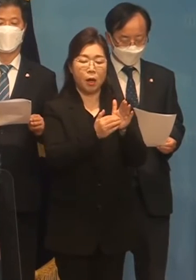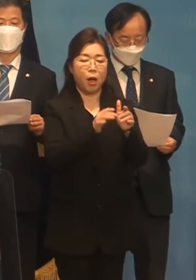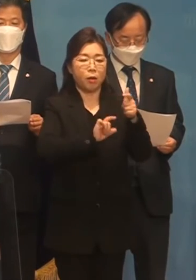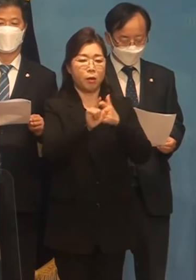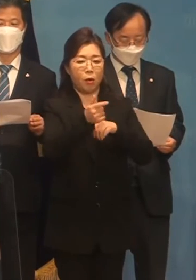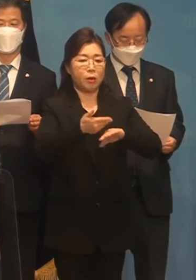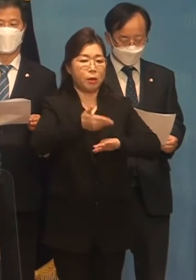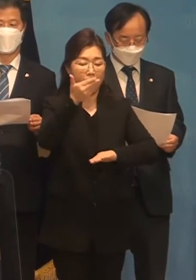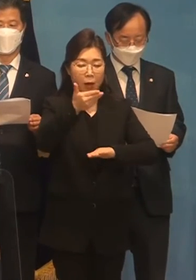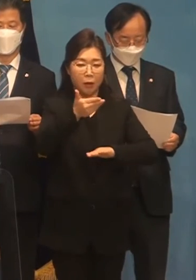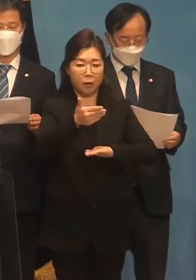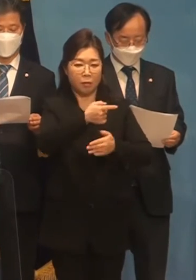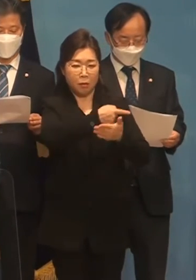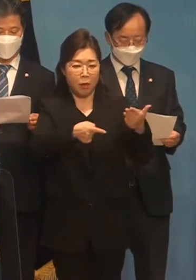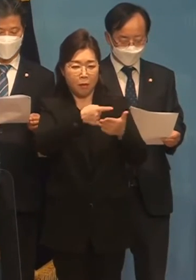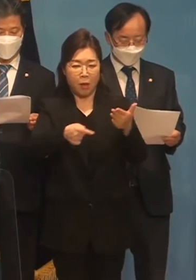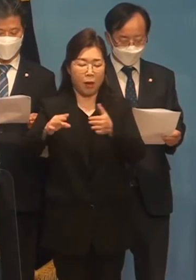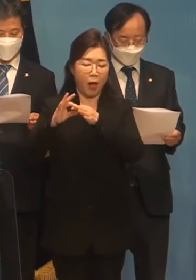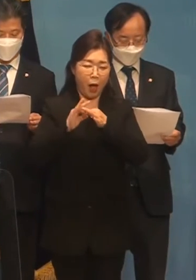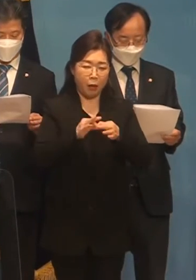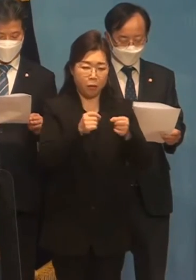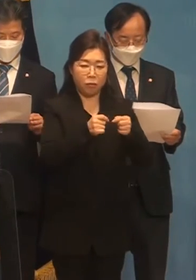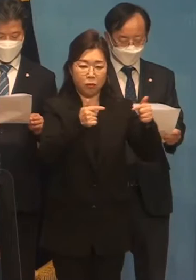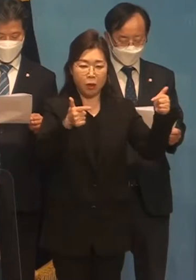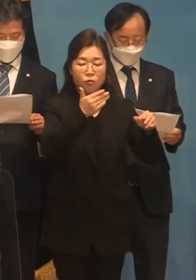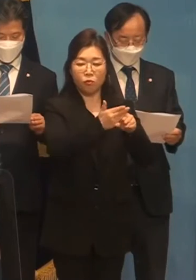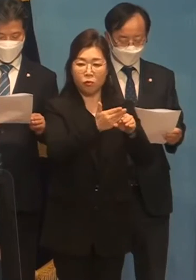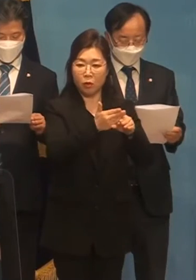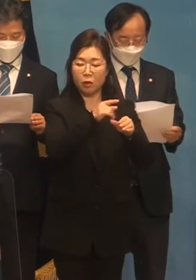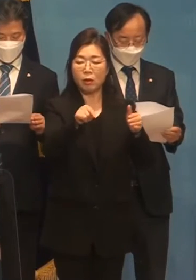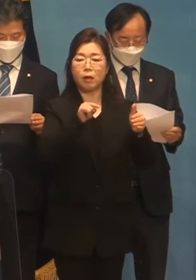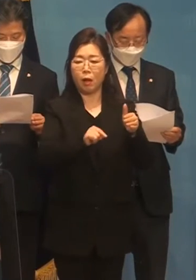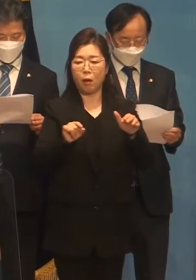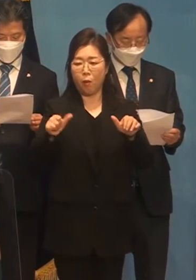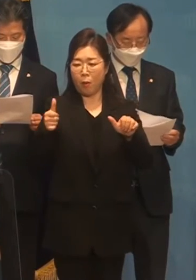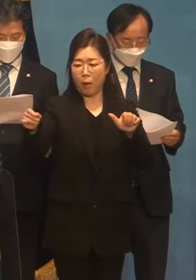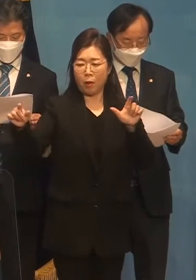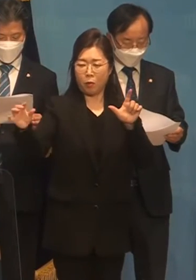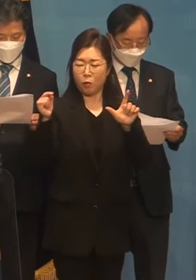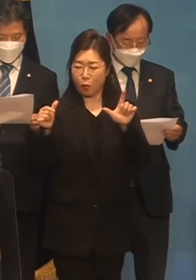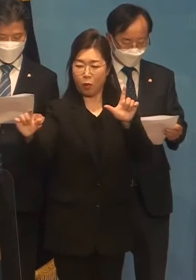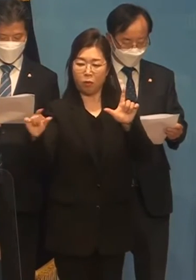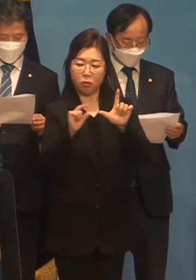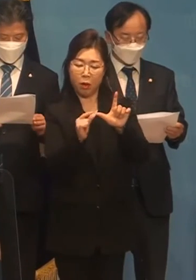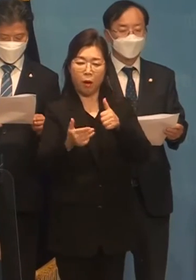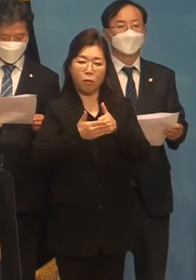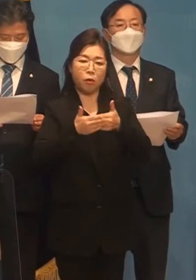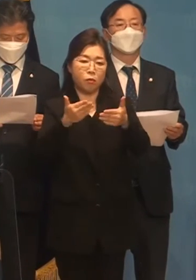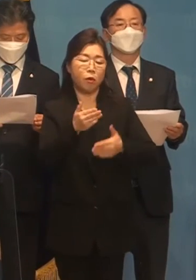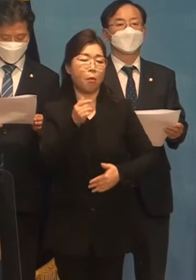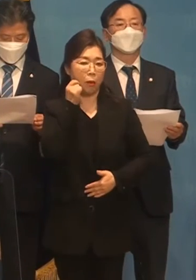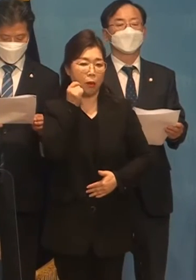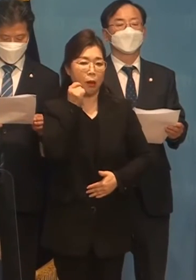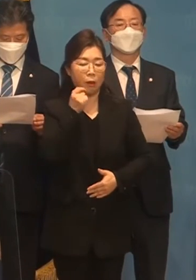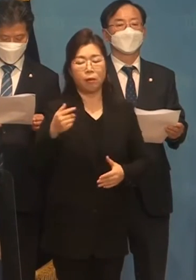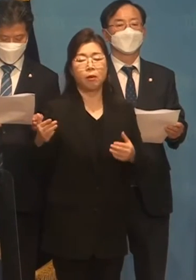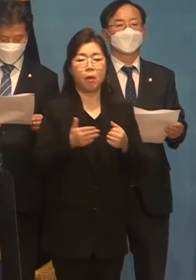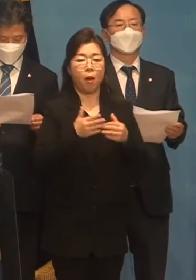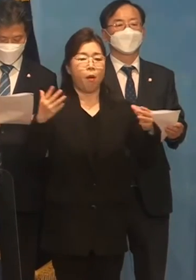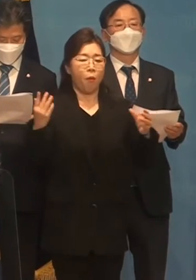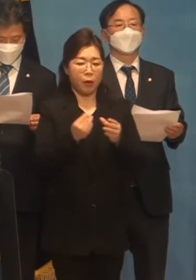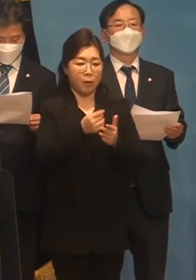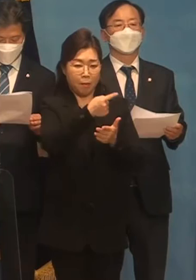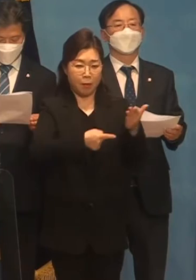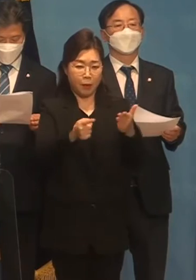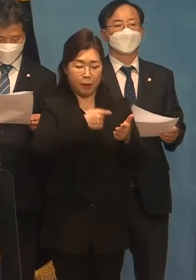소상공인 자영업자들에게 충분한 보상이나 지원이 될 수는 없습니다. 신속하고 온전한 보상이